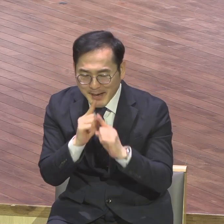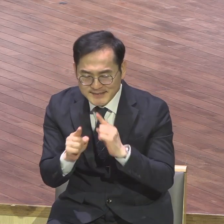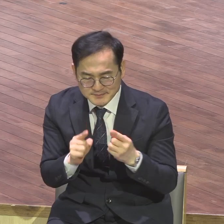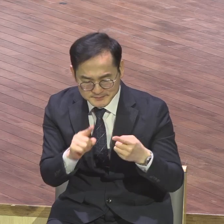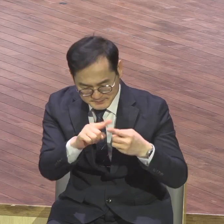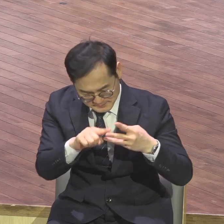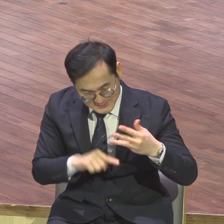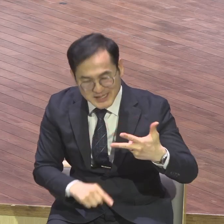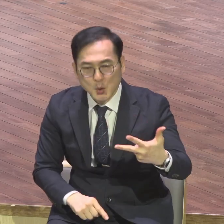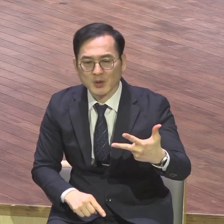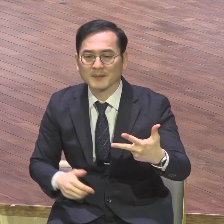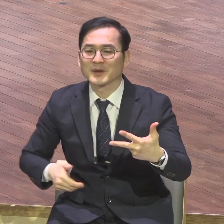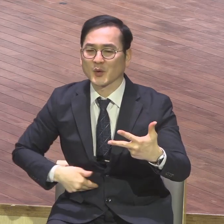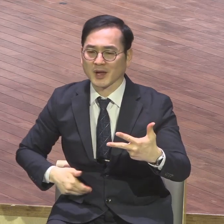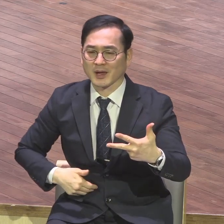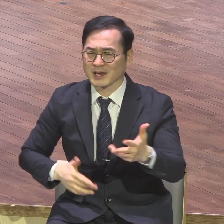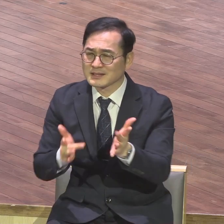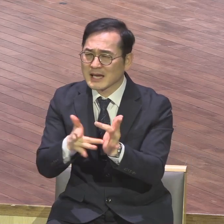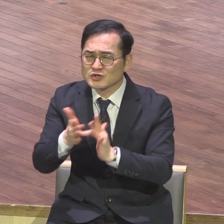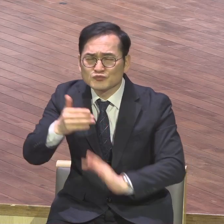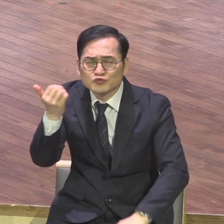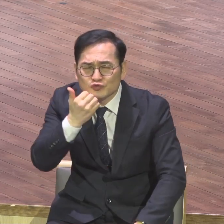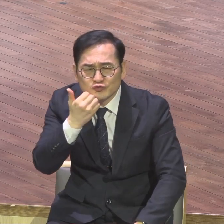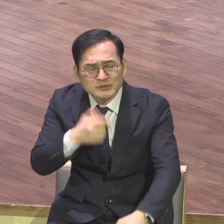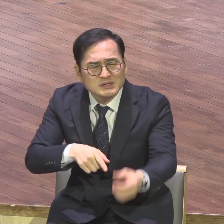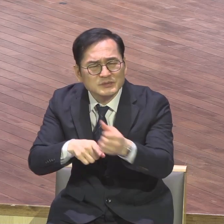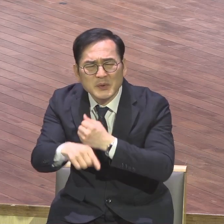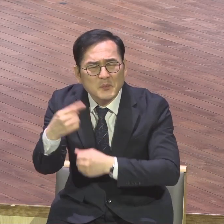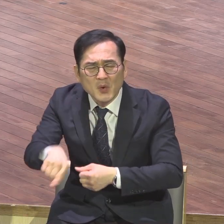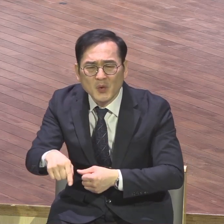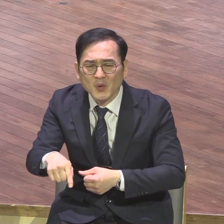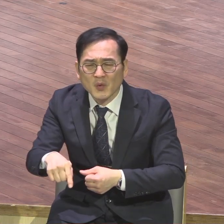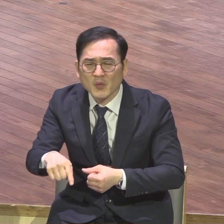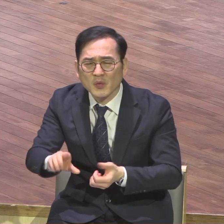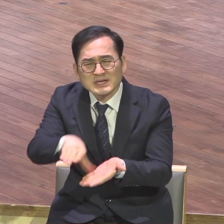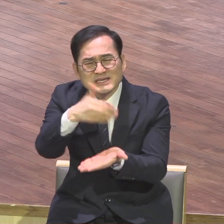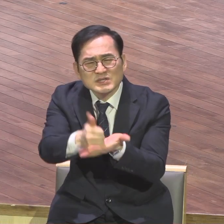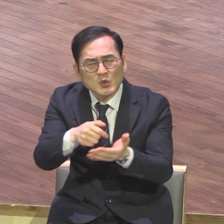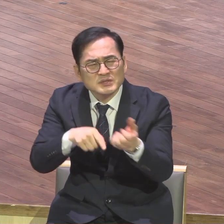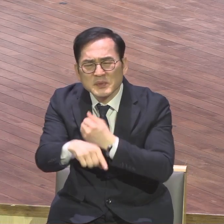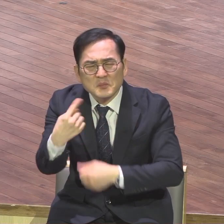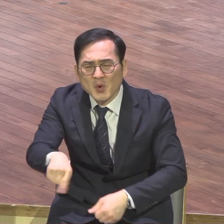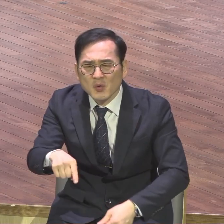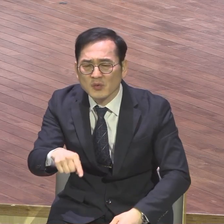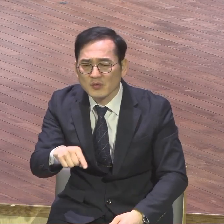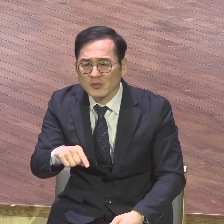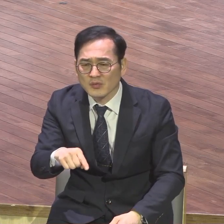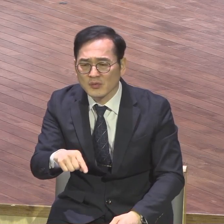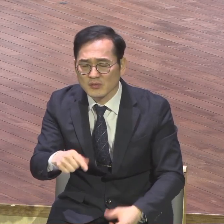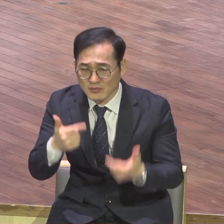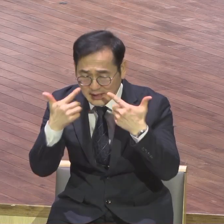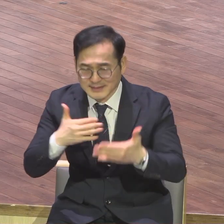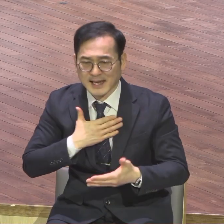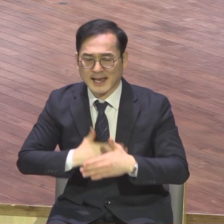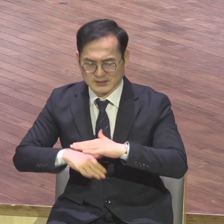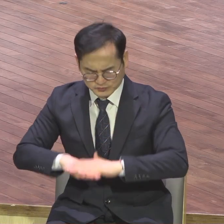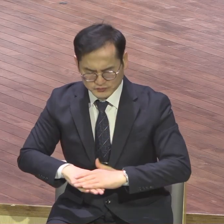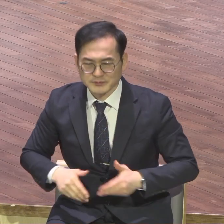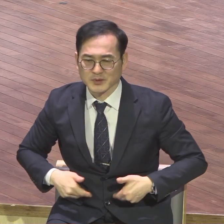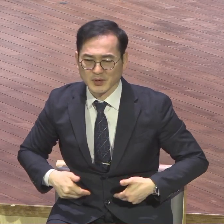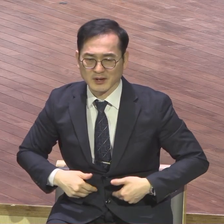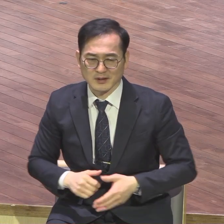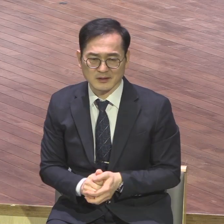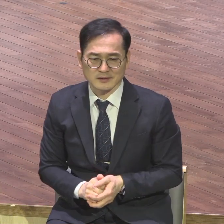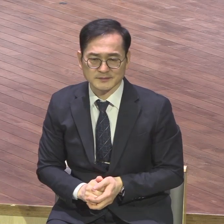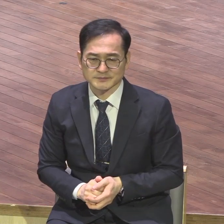예수가 도대체 누군지 무슨 뜻인지, 그리스도가 도대체 무슨 뜻인지 이거 정확하게 알아야 돼요. 그래야 속지